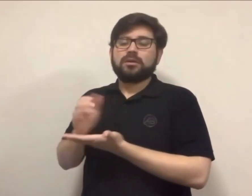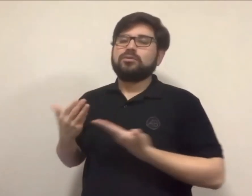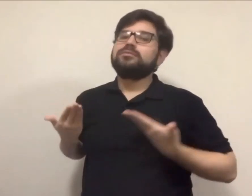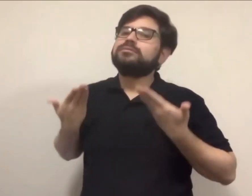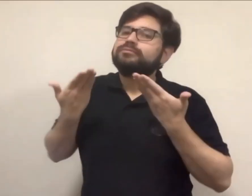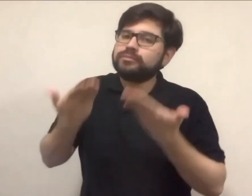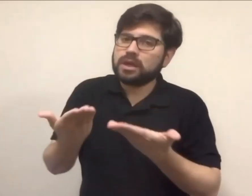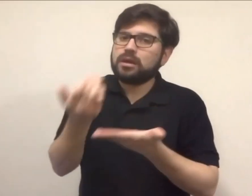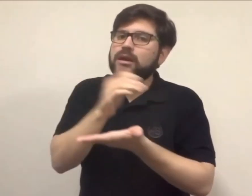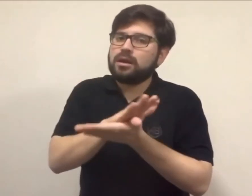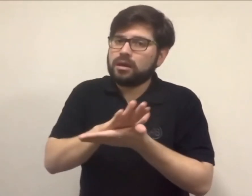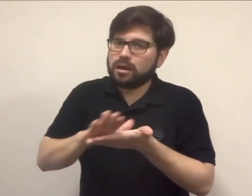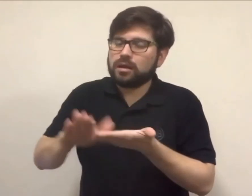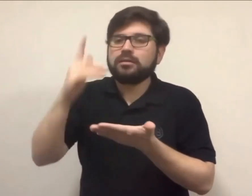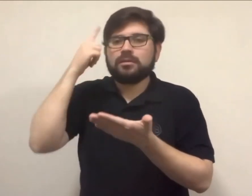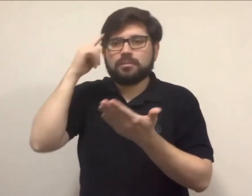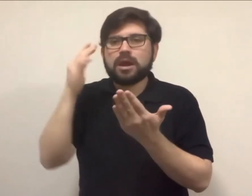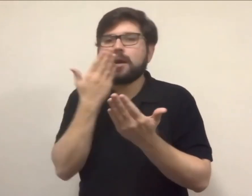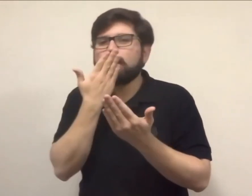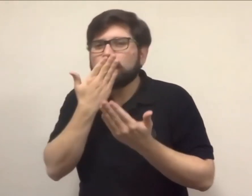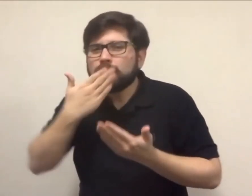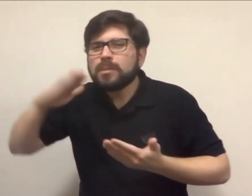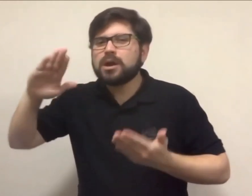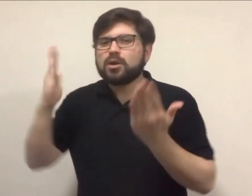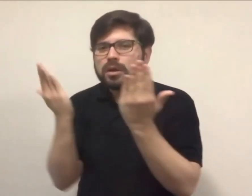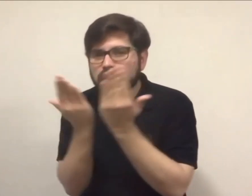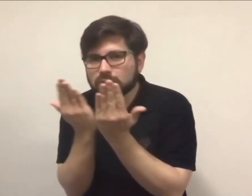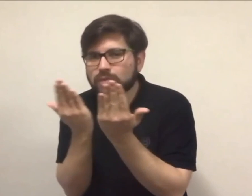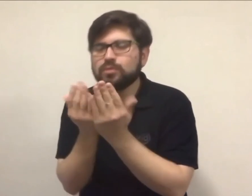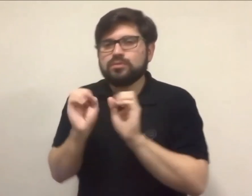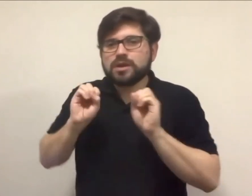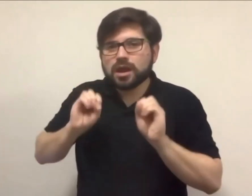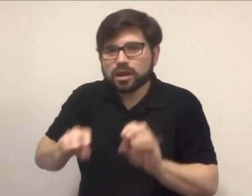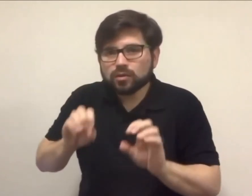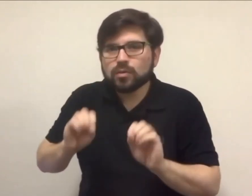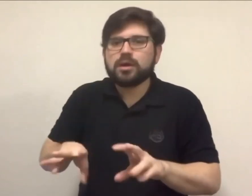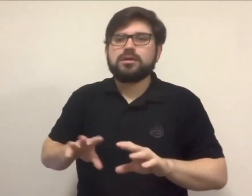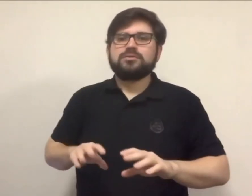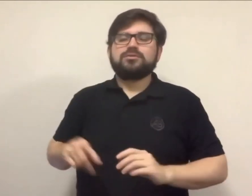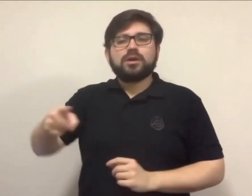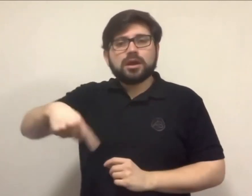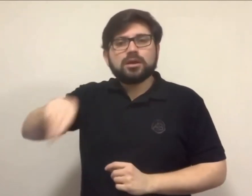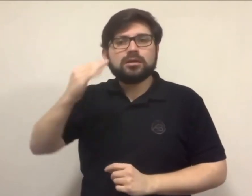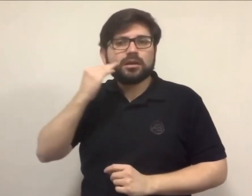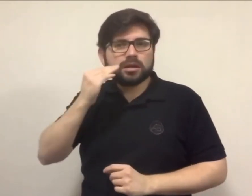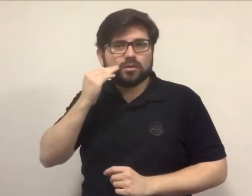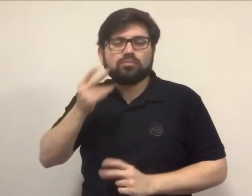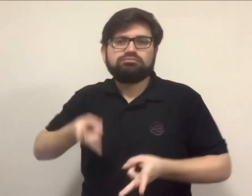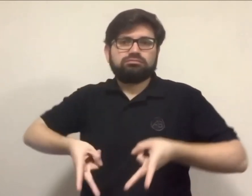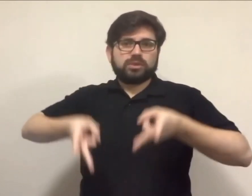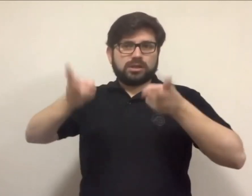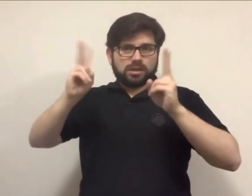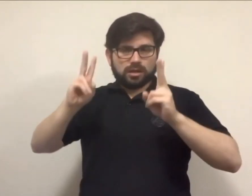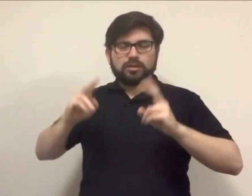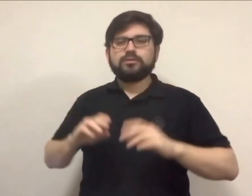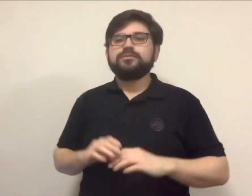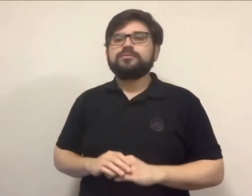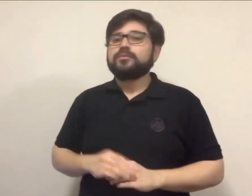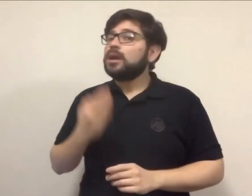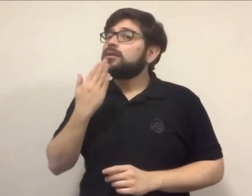Y el gobierno se tiene que encargar de que esta educación sea gratuita y de calidad. Los niños tienen